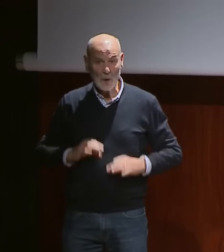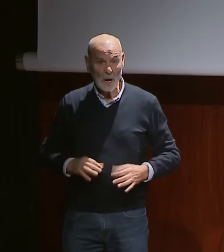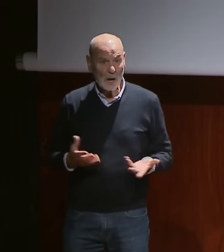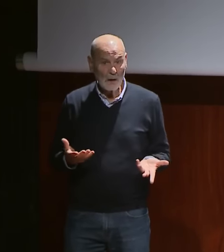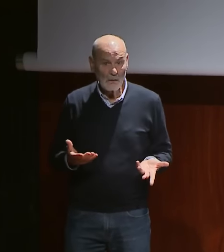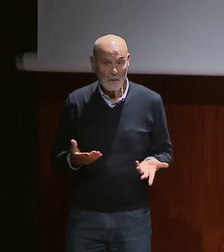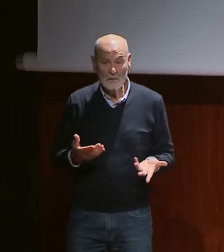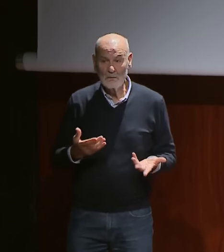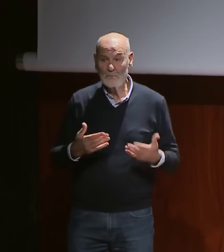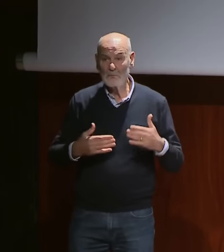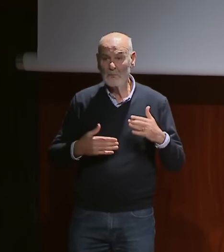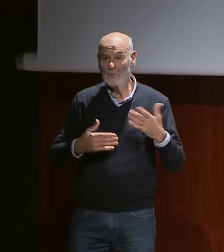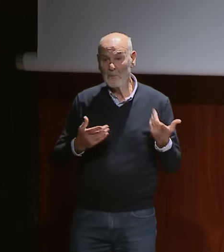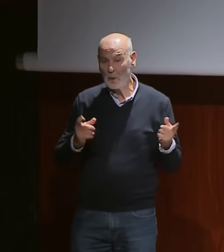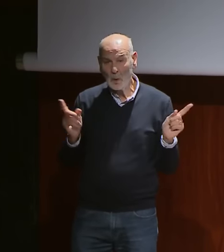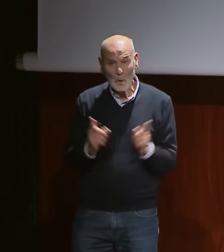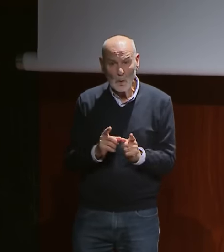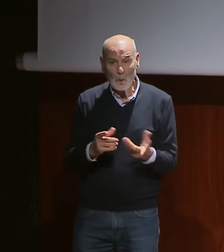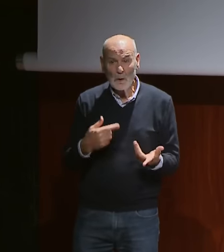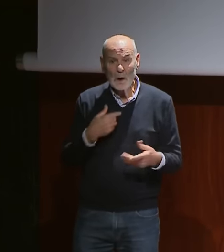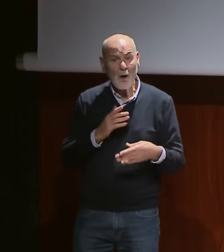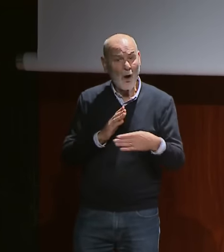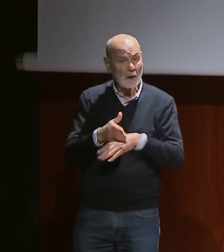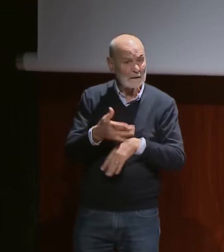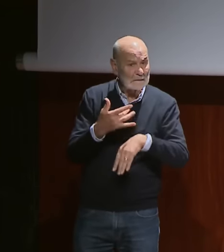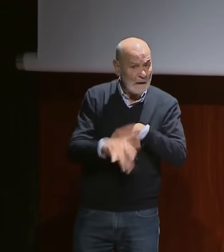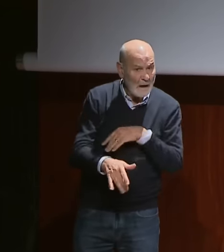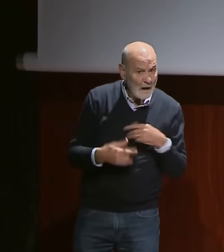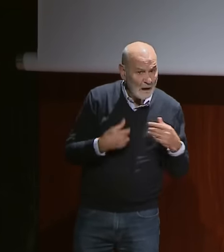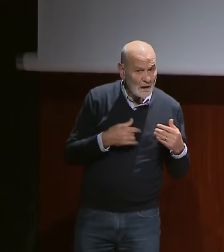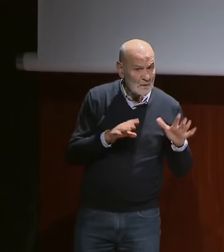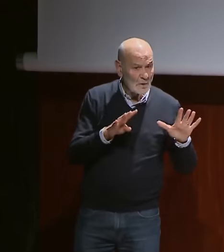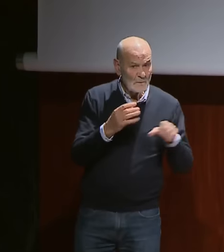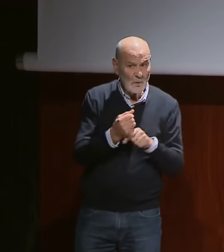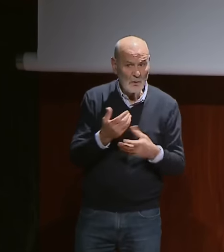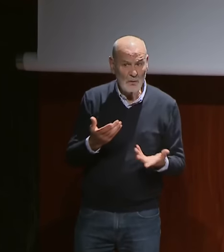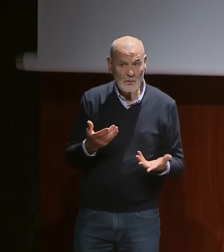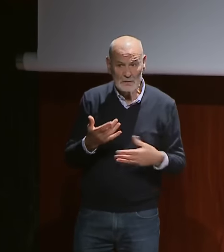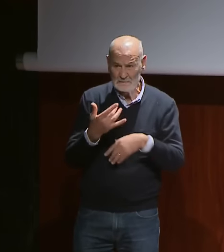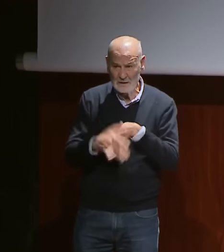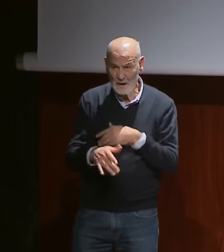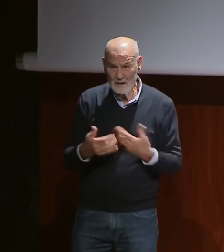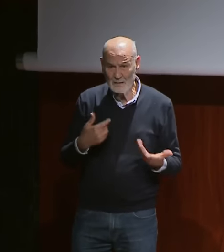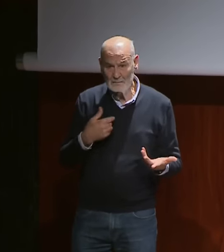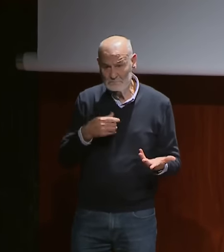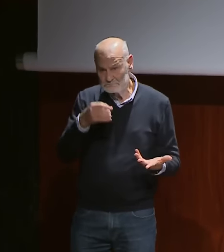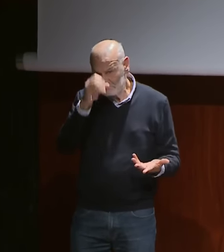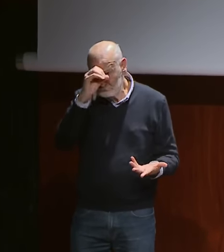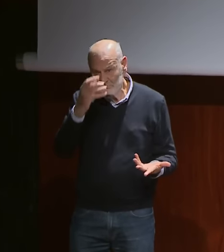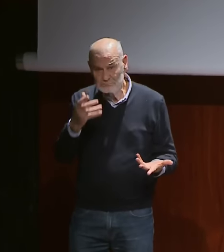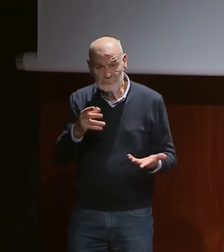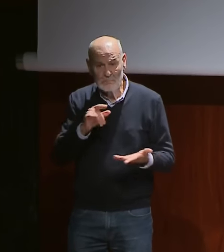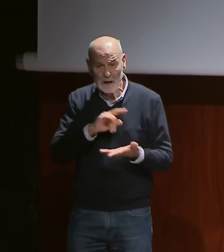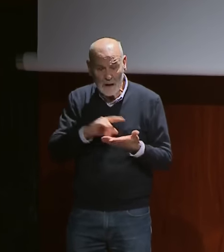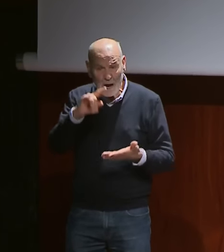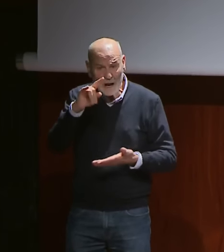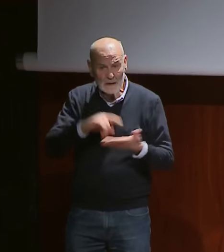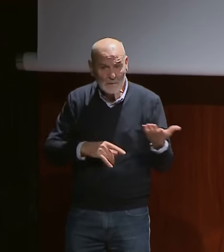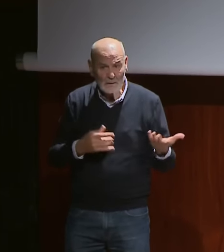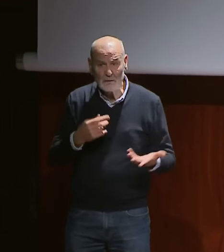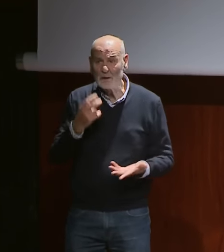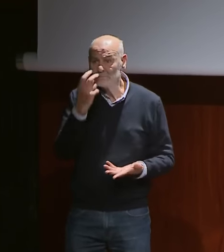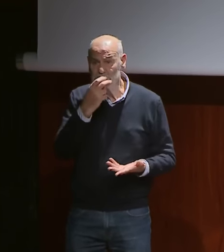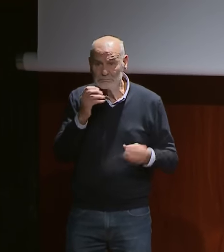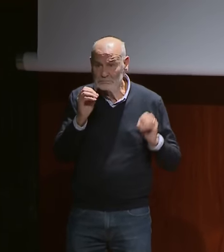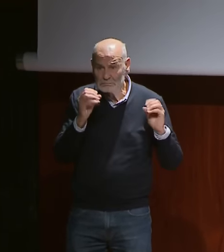J'ai eu une vie plutôt normale, un parcours scolaire assez normal pour des sourds, c'est-à-dire assez bref. Hein. Je